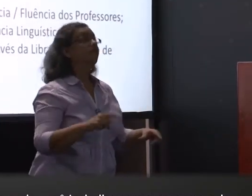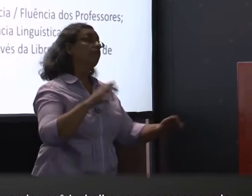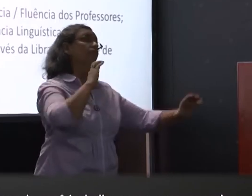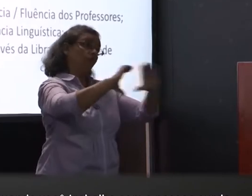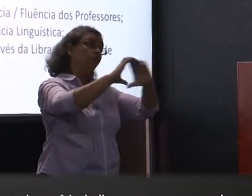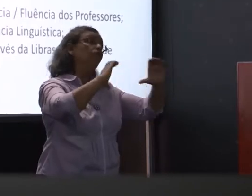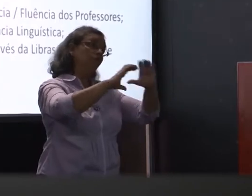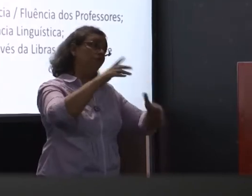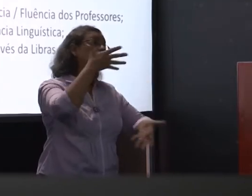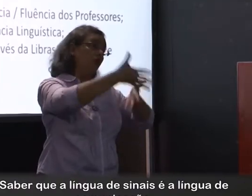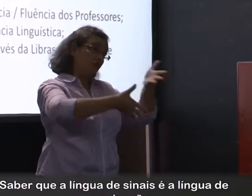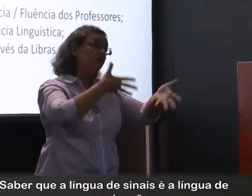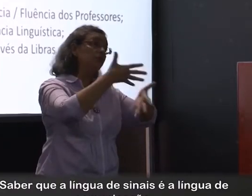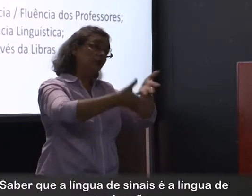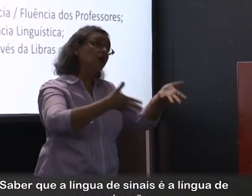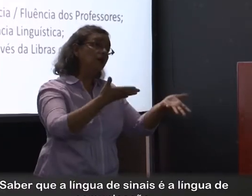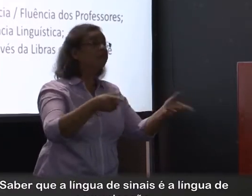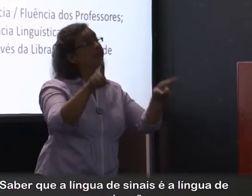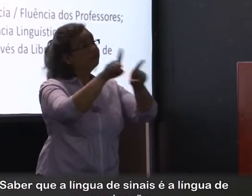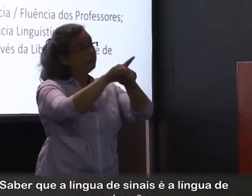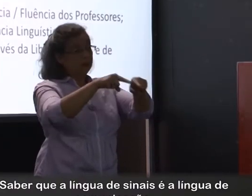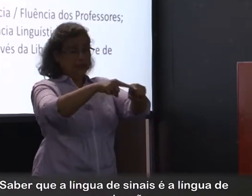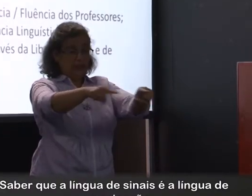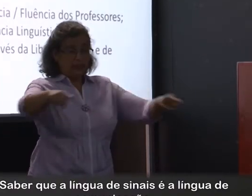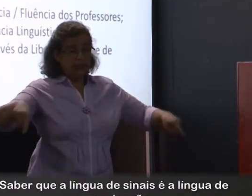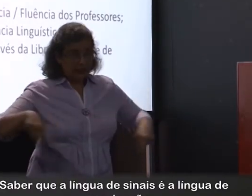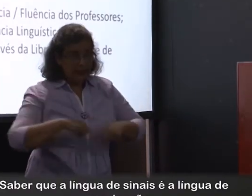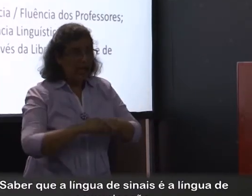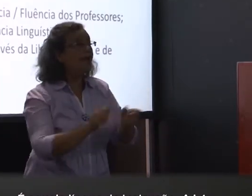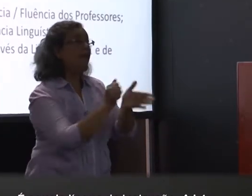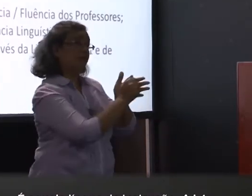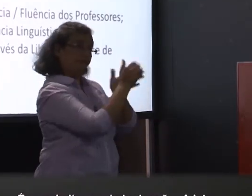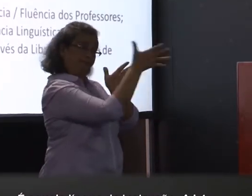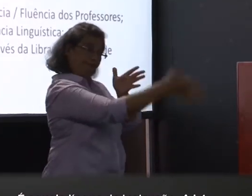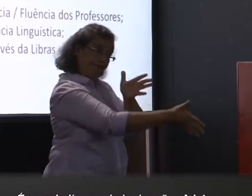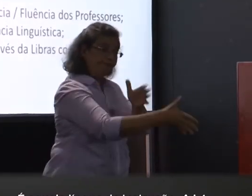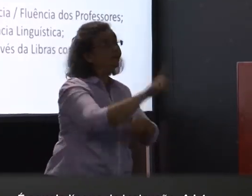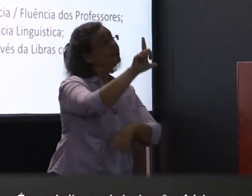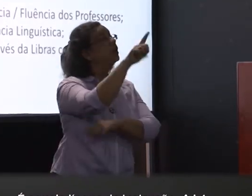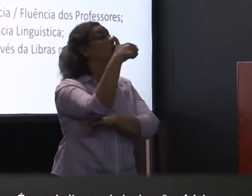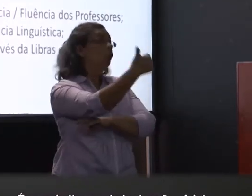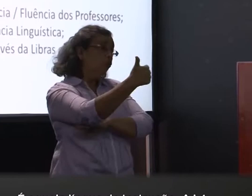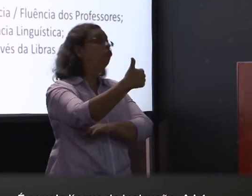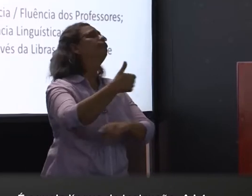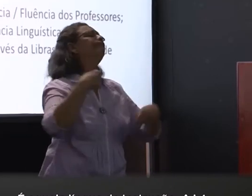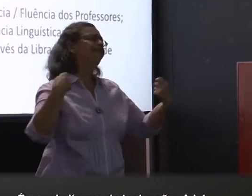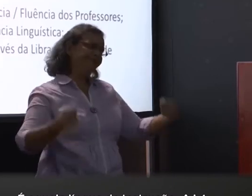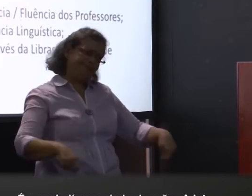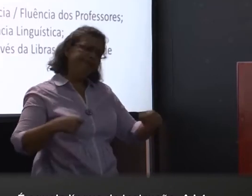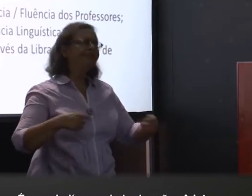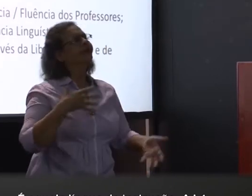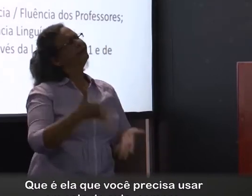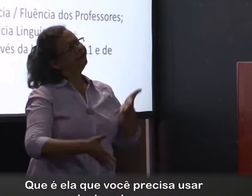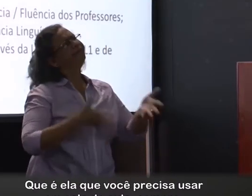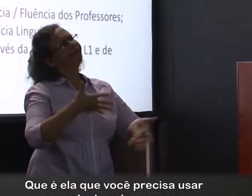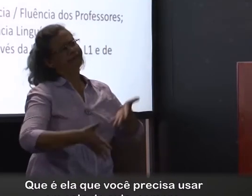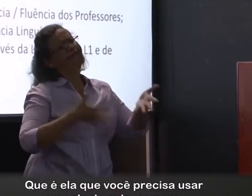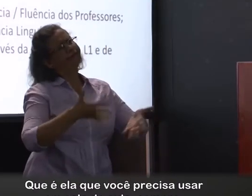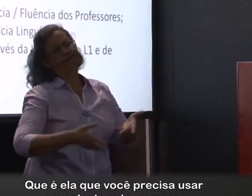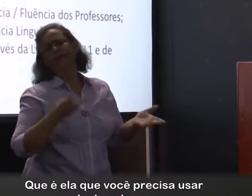surda. Saber que a língua de sinais é a língua de comunicação, é aquela língua de instrução, que é L1, que é aquilo que você precisa